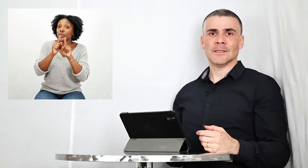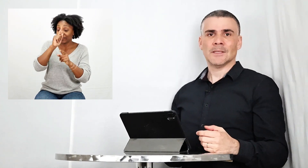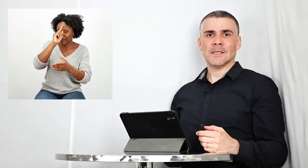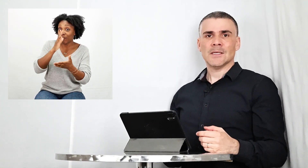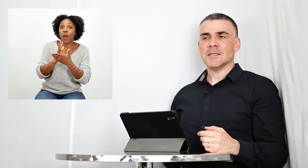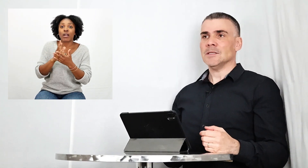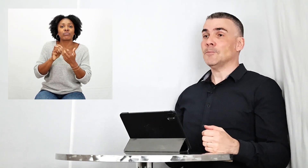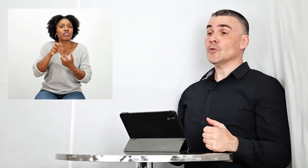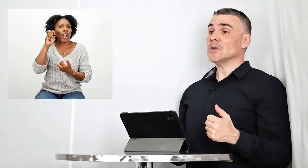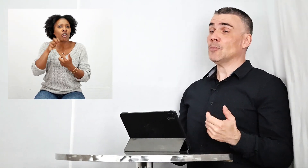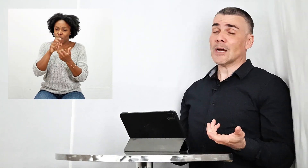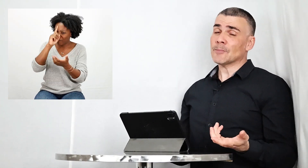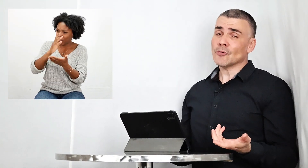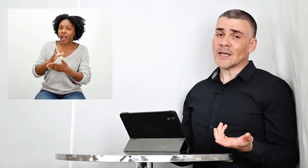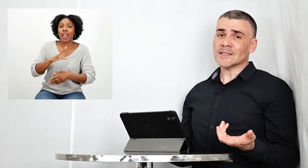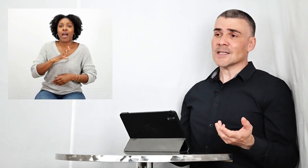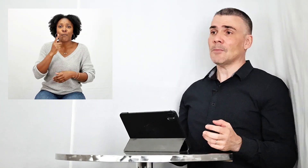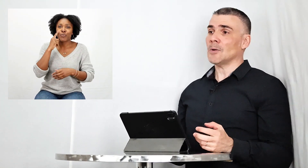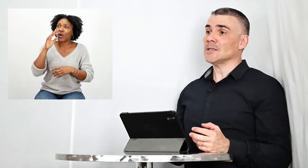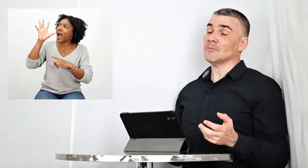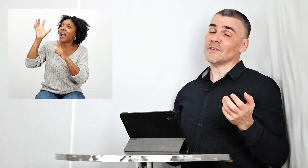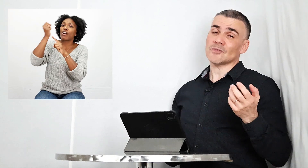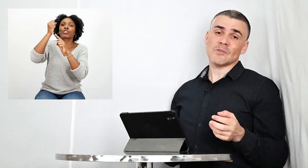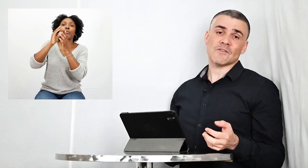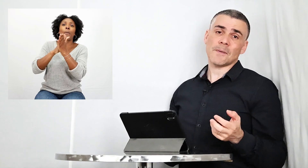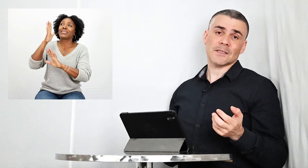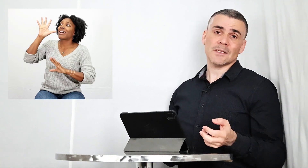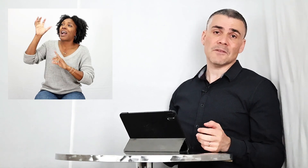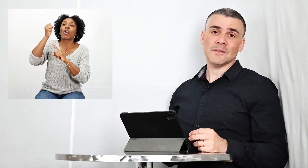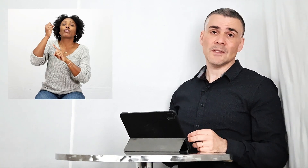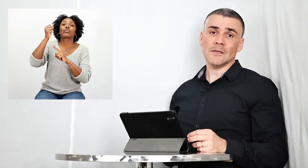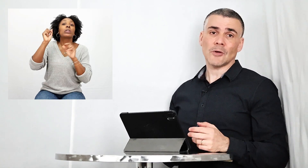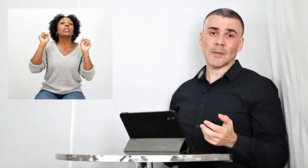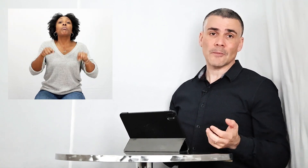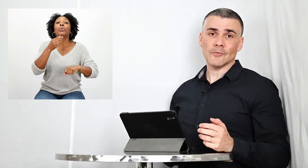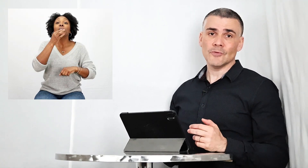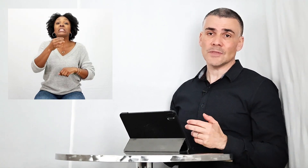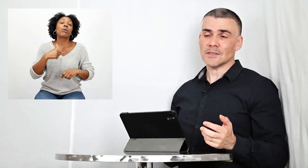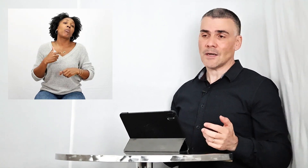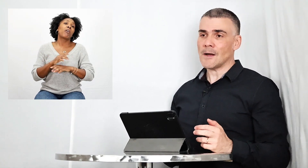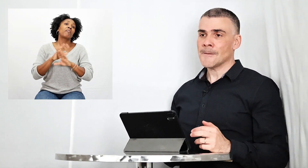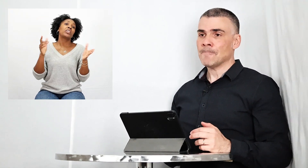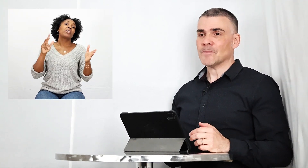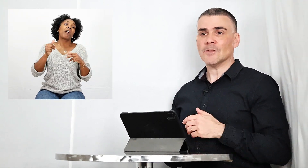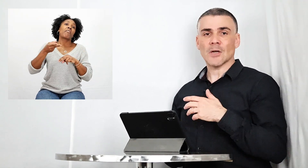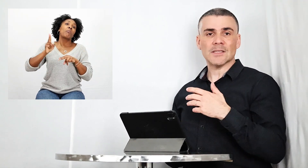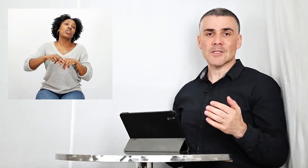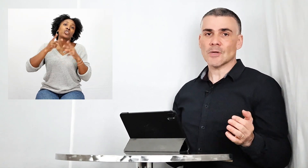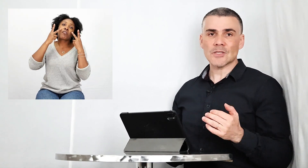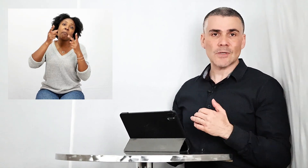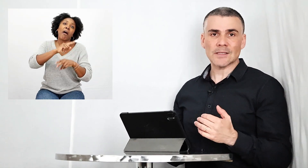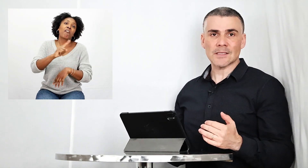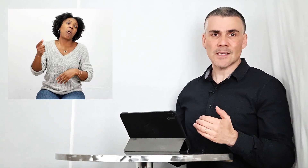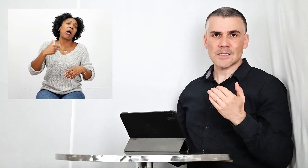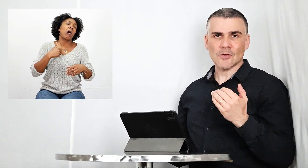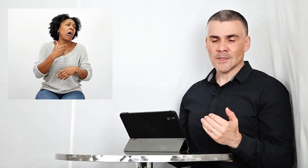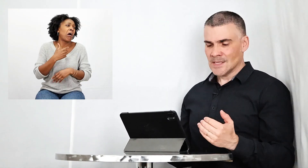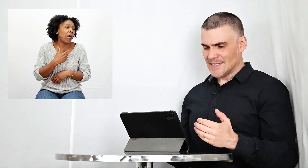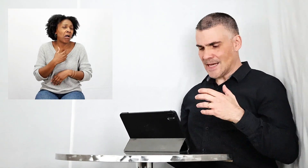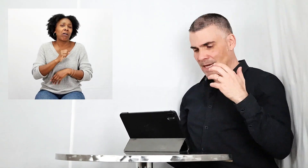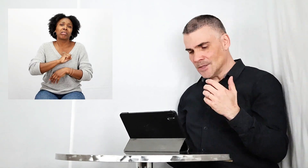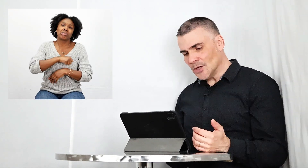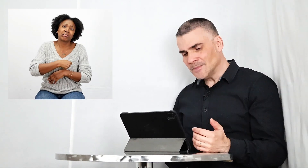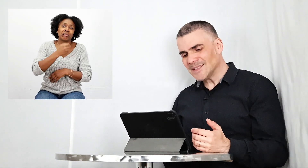lâcher. Il aurait pu regarder à ce moment-là, dire de toute façon, moi je vais partir, c'est fini, on n'en parle plus, etc. Être dans la désolation, la tristesse,